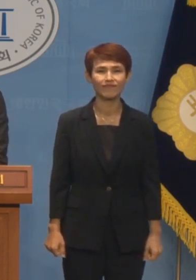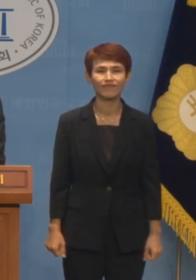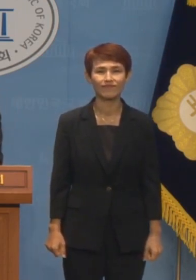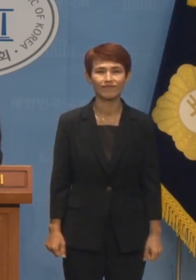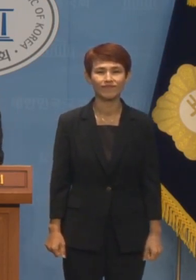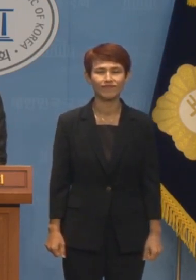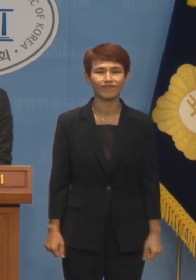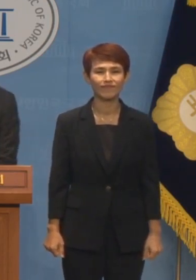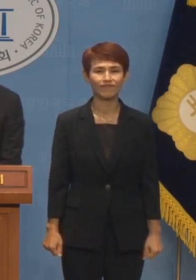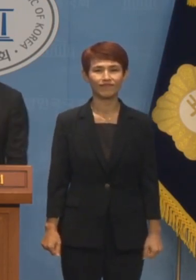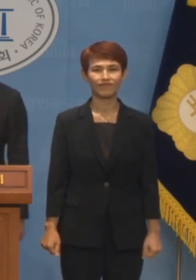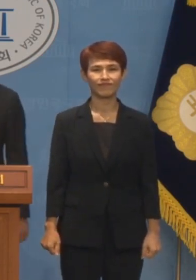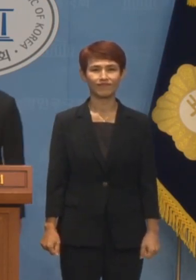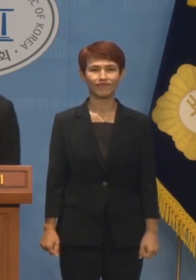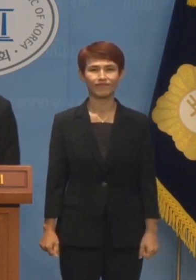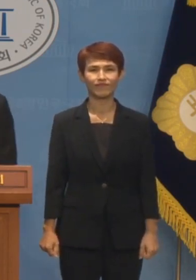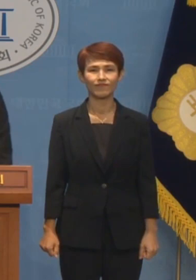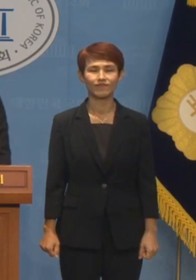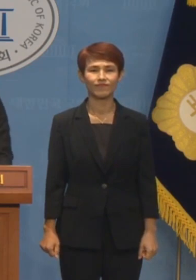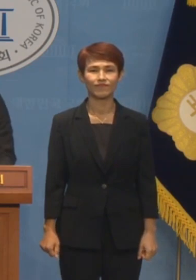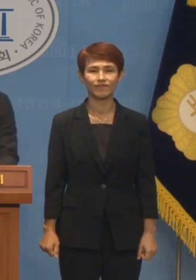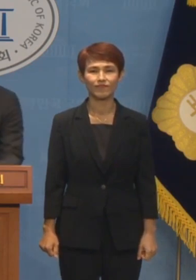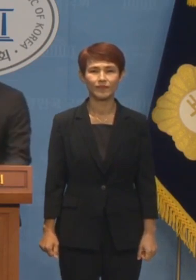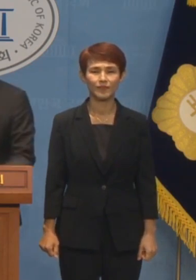네, 시작하겠습니다.